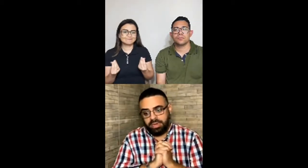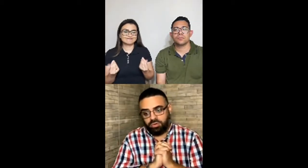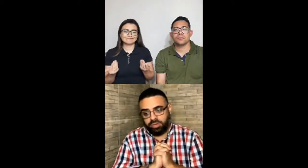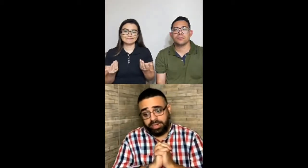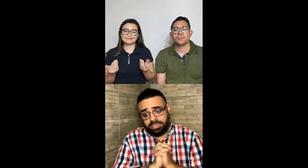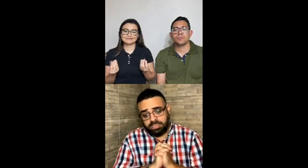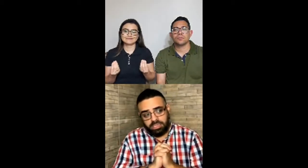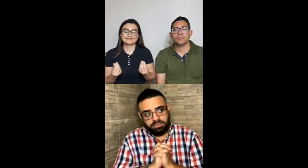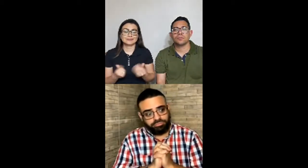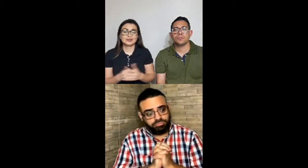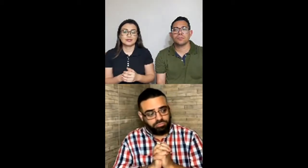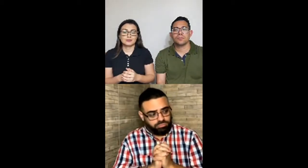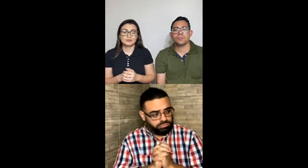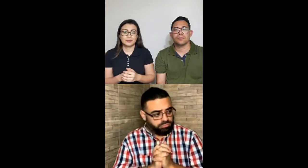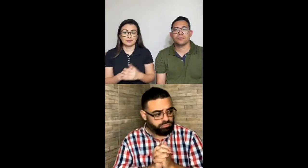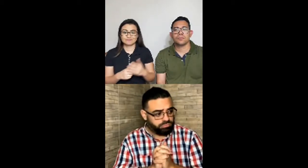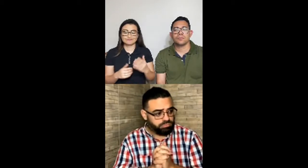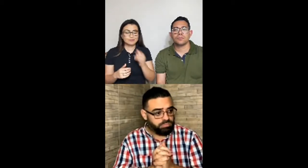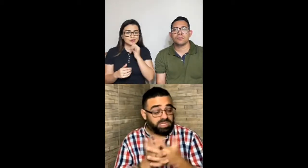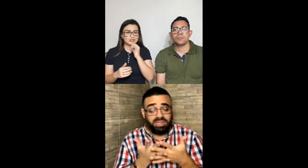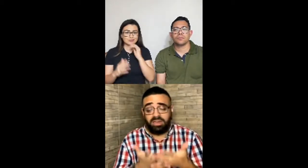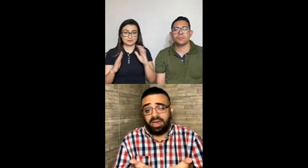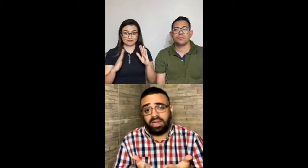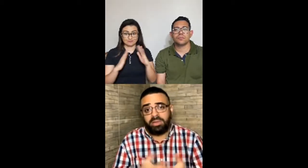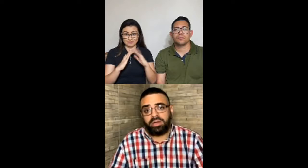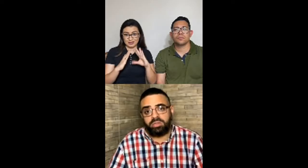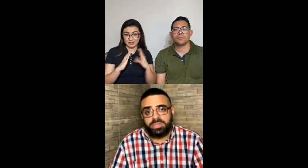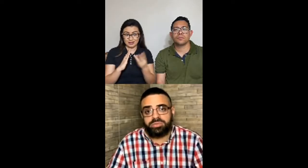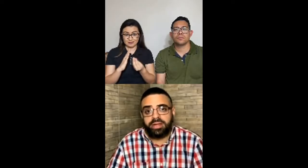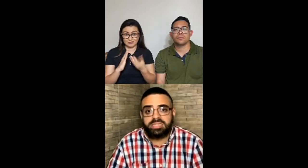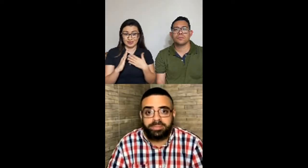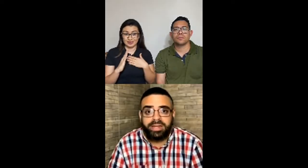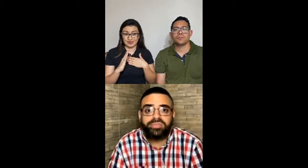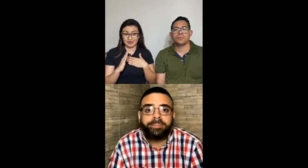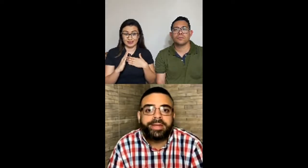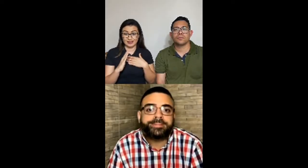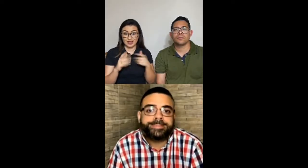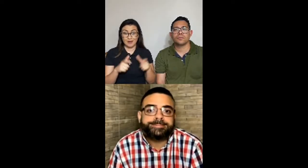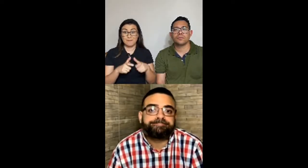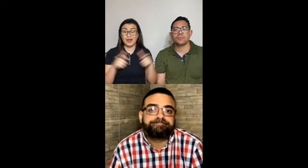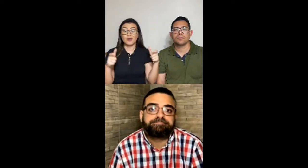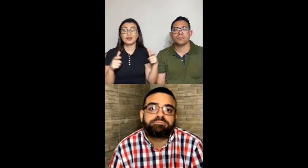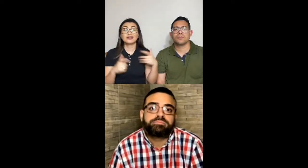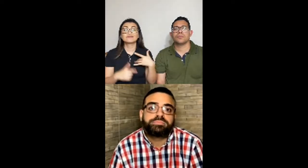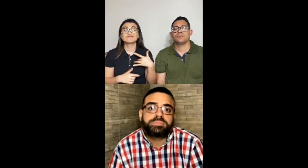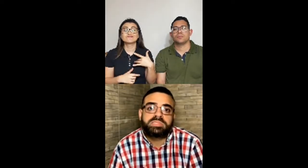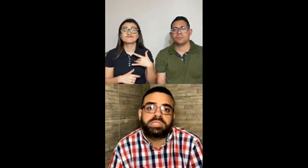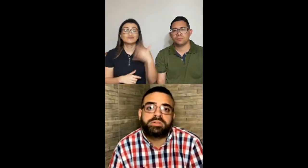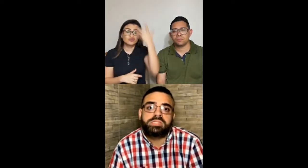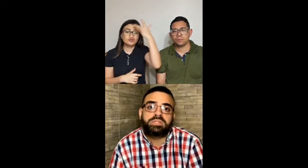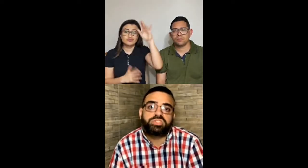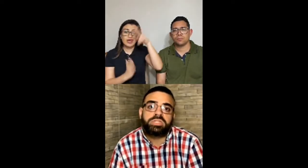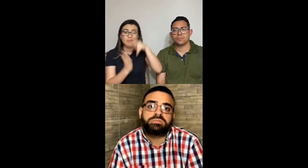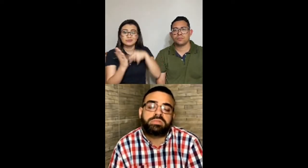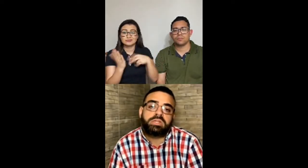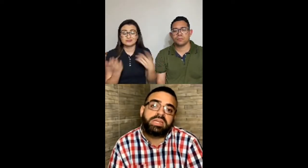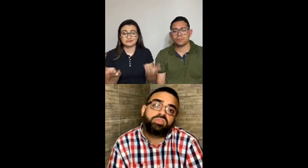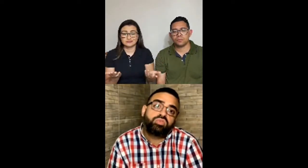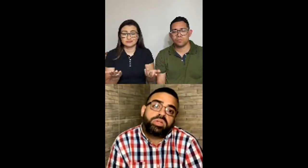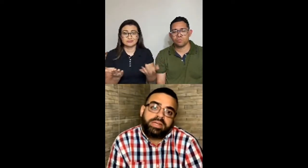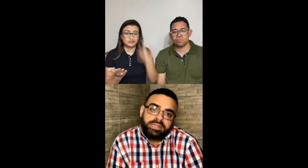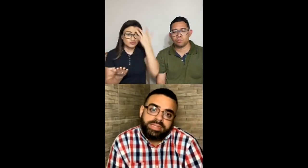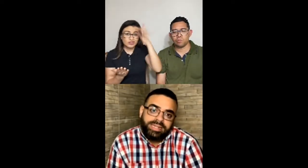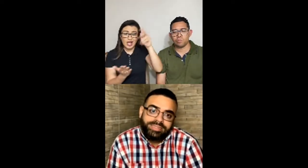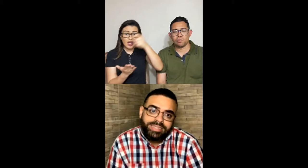aí foi ruim porque a nossa congregação a maioria do pessoal